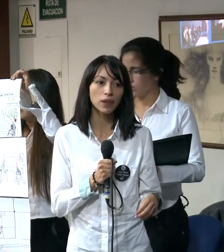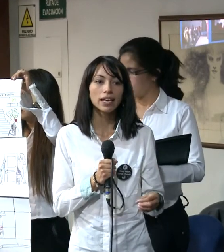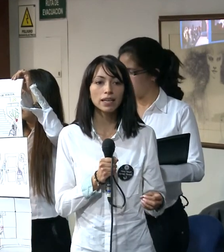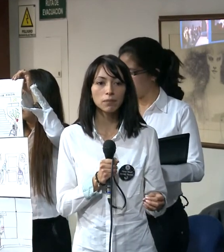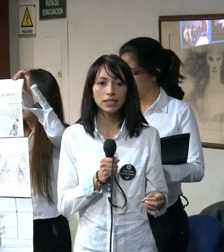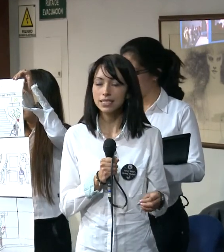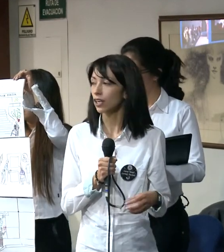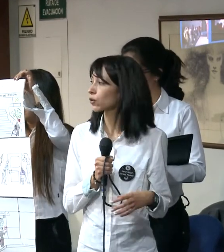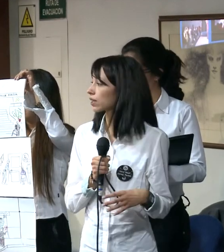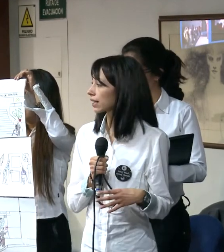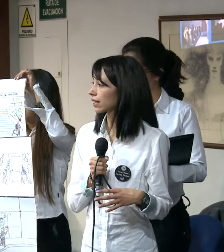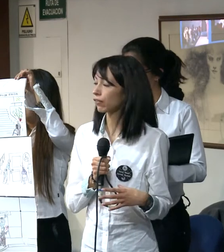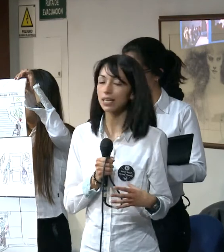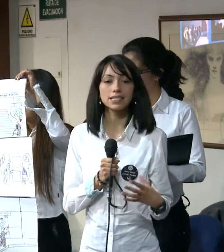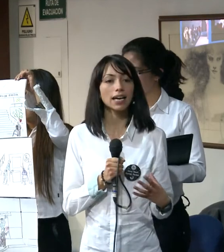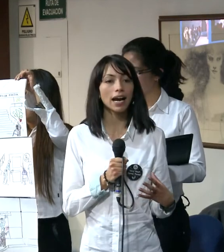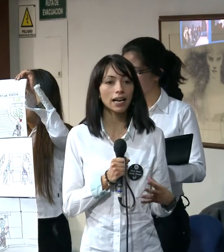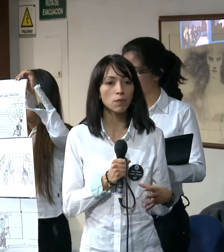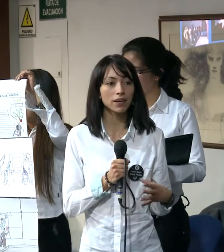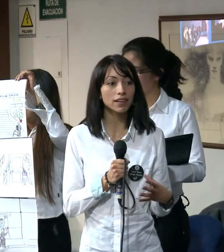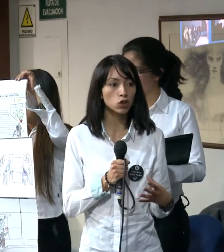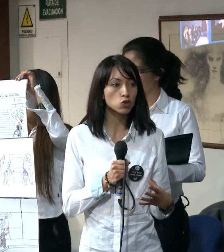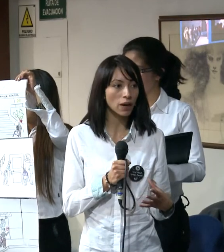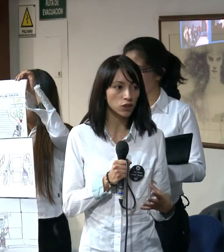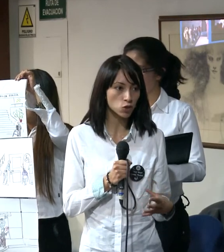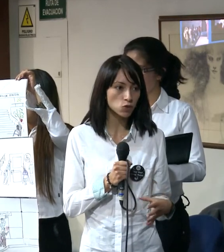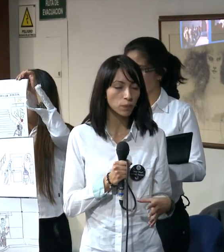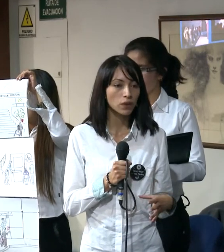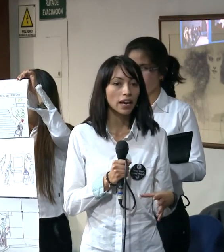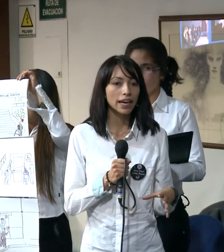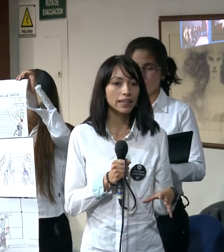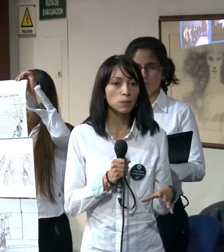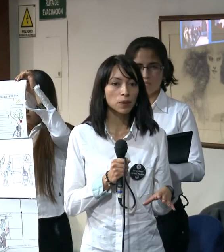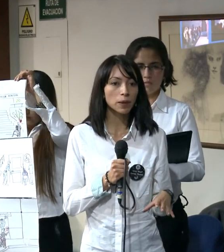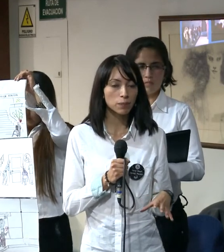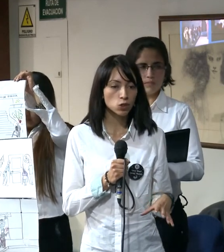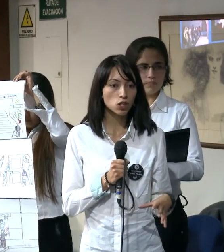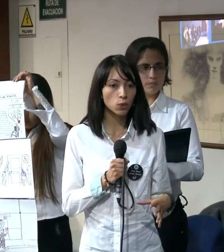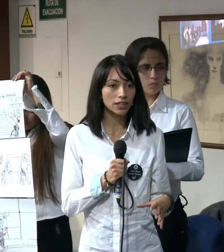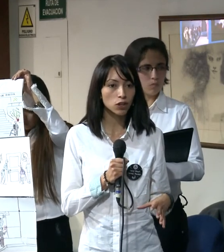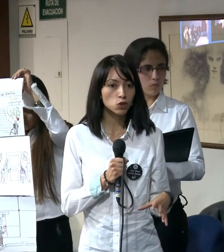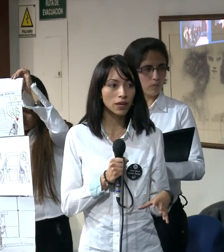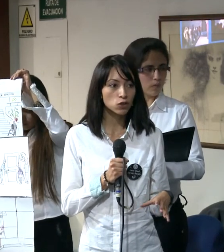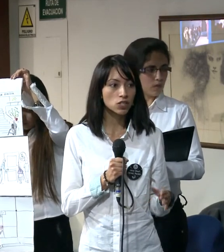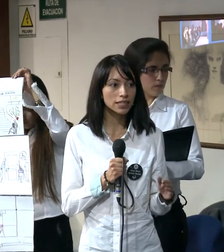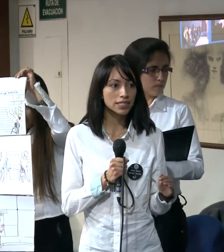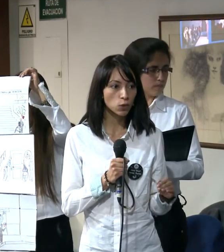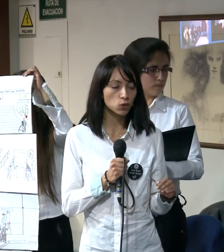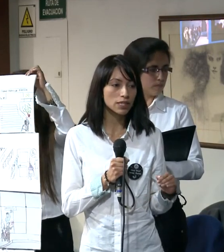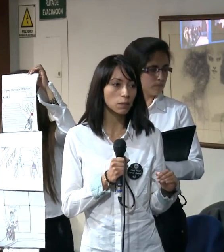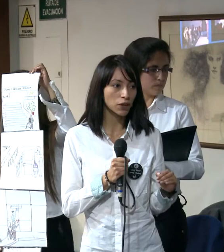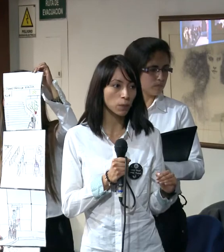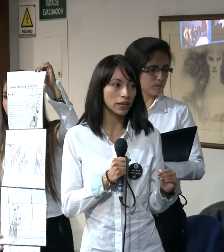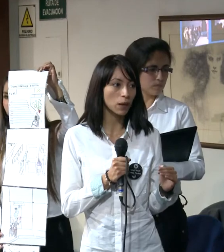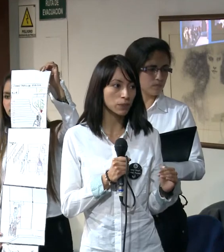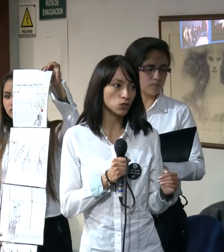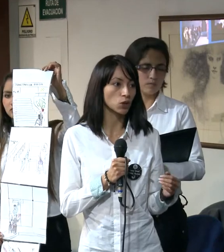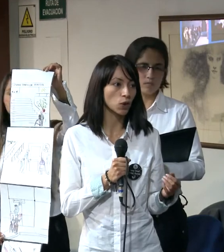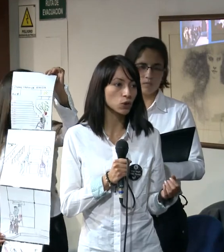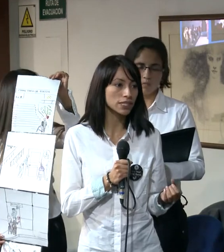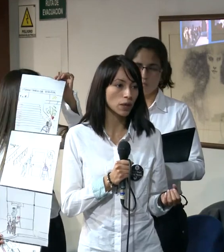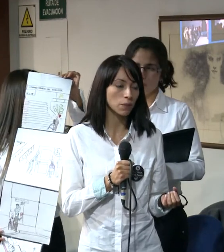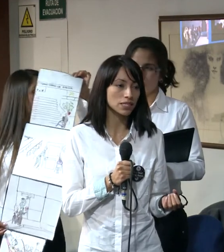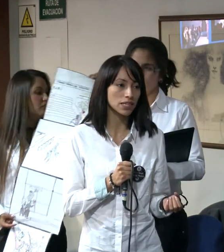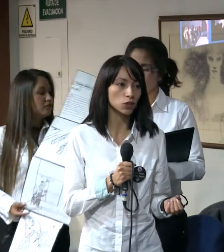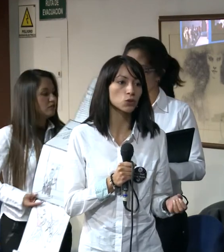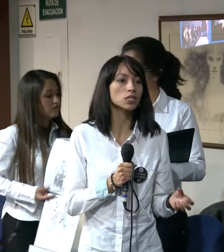esperar. También hicieron referencia a la parte de los baños. En el primer piso se encuentran los baños y en el segundo está el baño para la persona